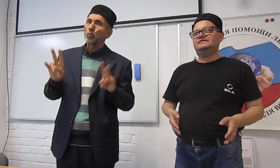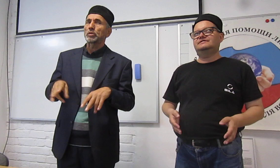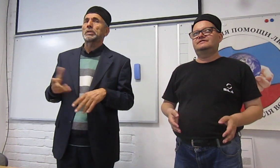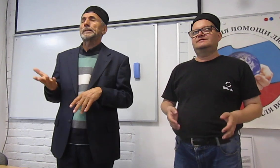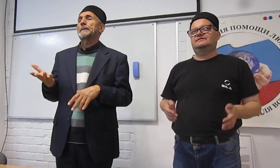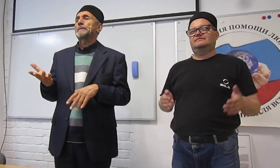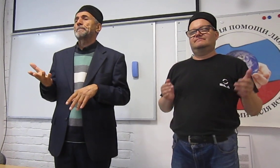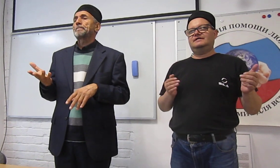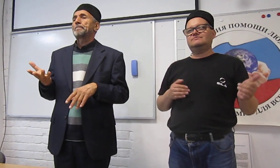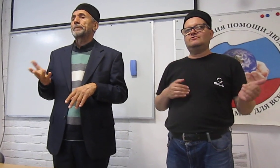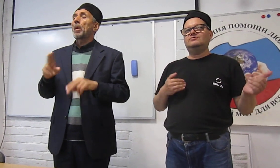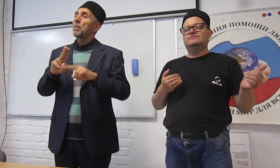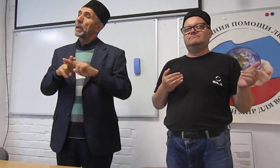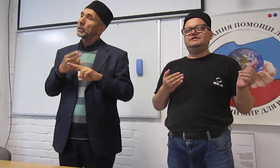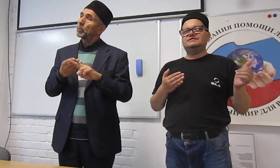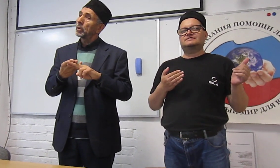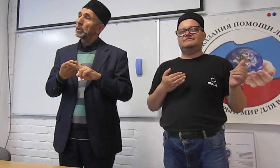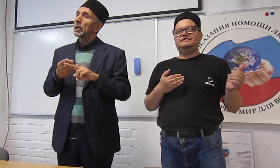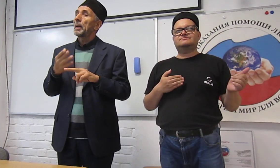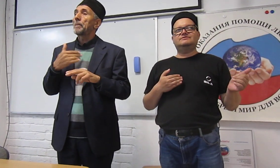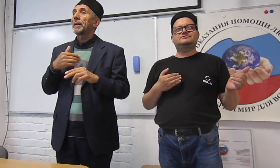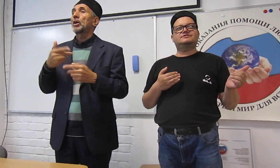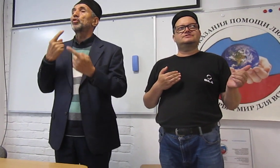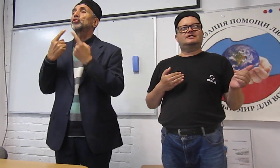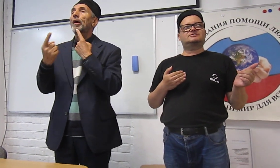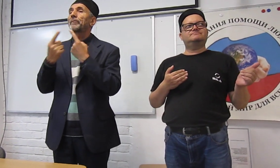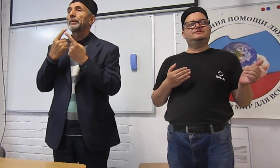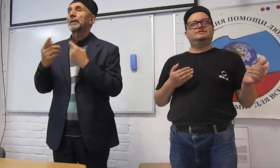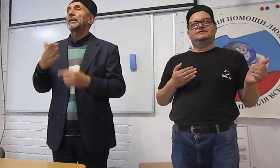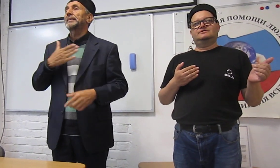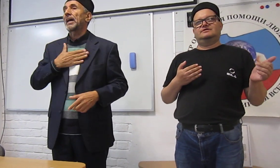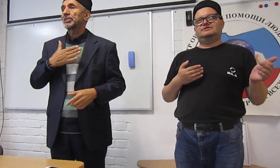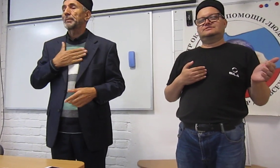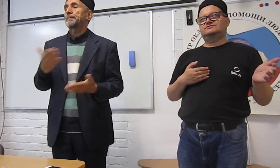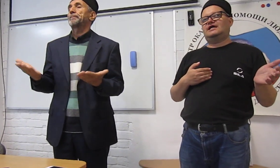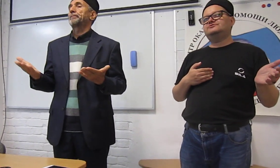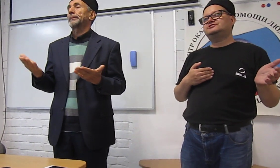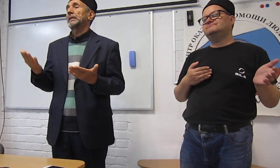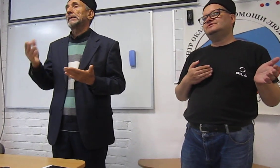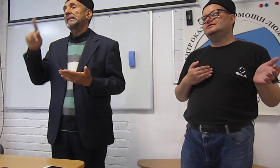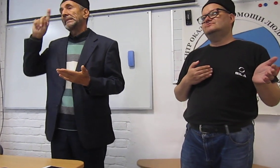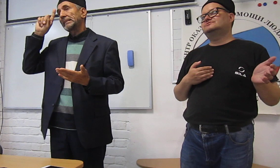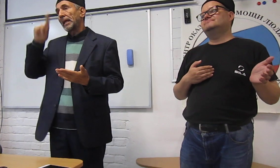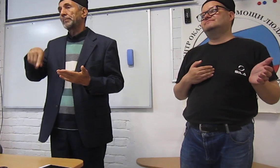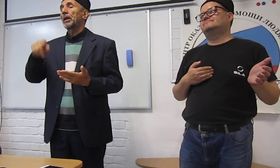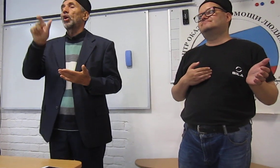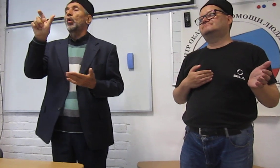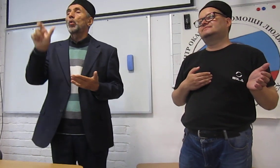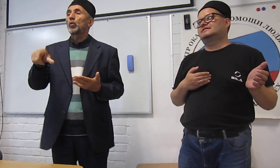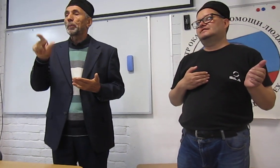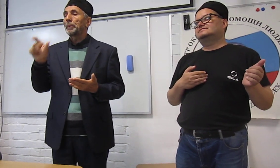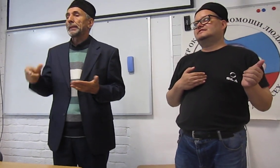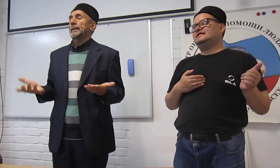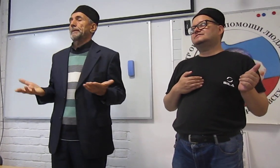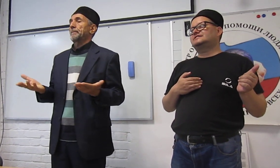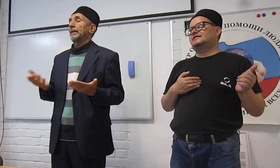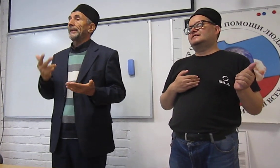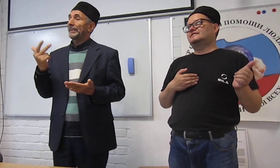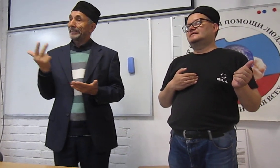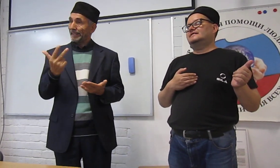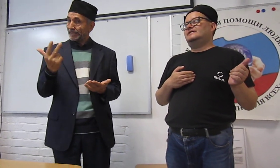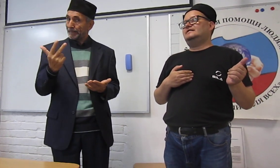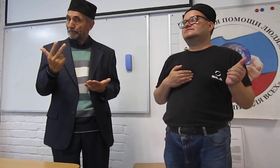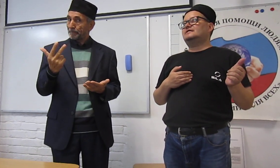ненужное. Поэтому мы советуемся с нашими знающими людьми.